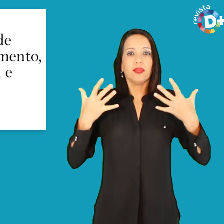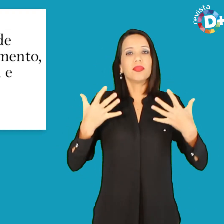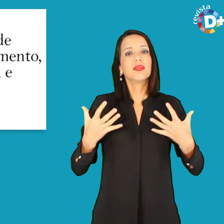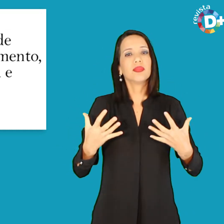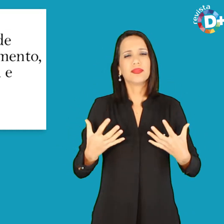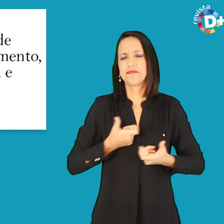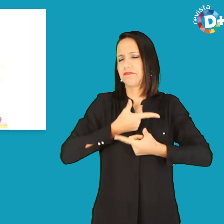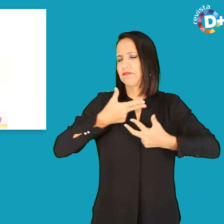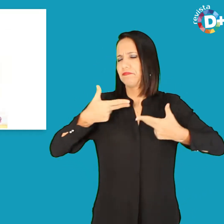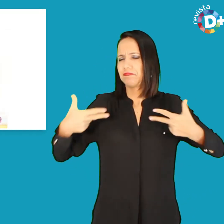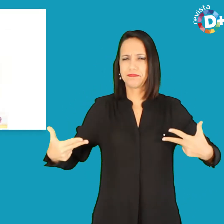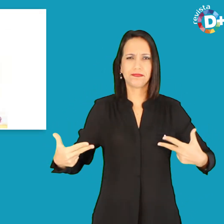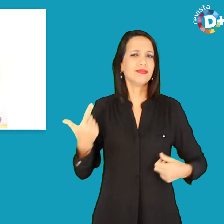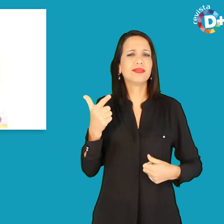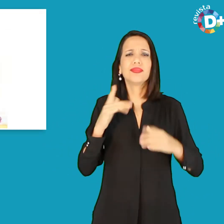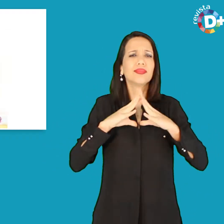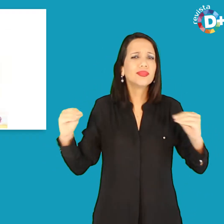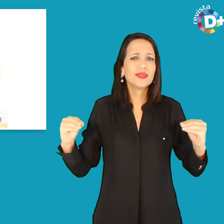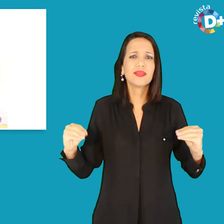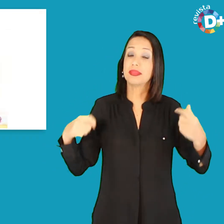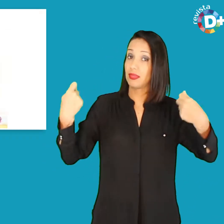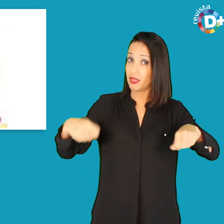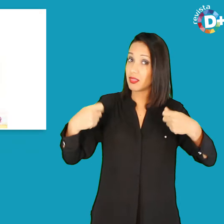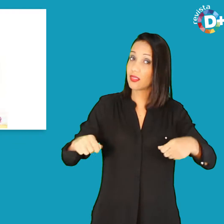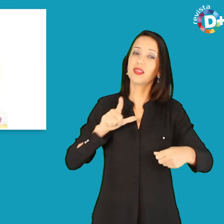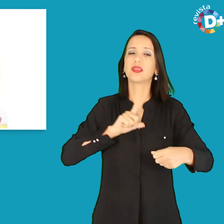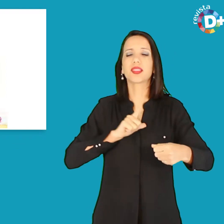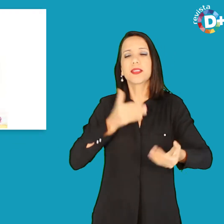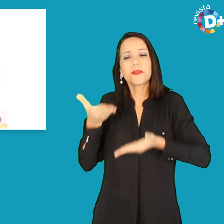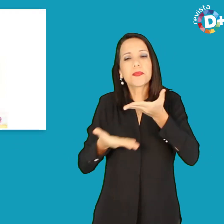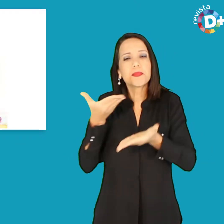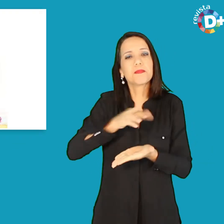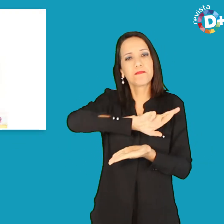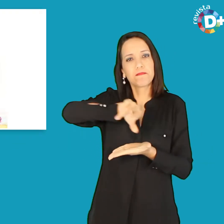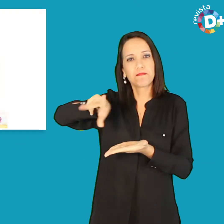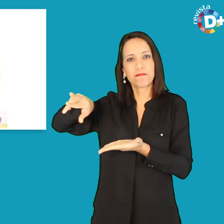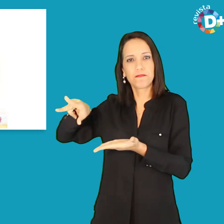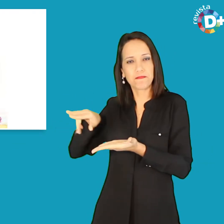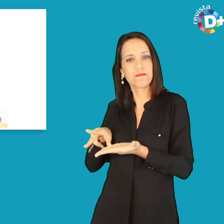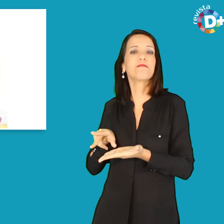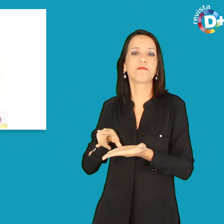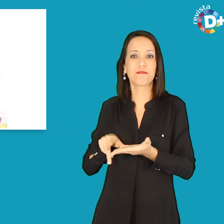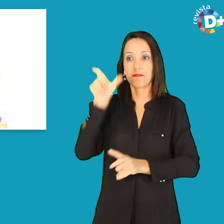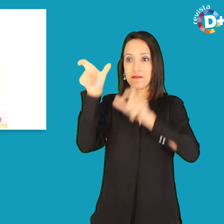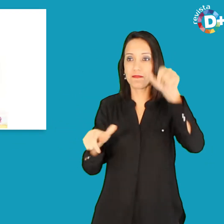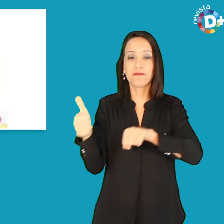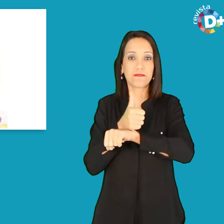outros. Como não tem cura, é necessário um tratamento multidisciplinar para controlá-lo e, assim, ter